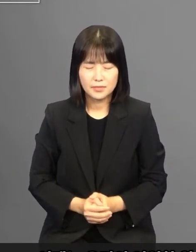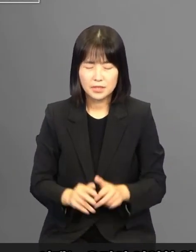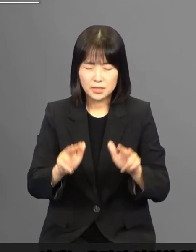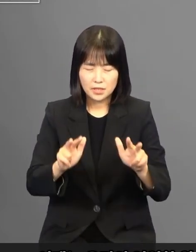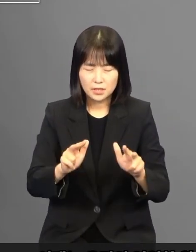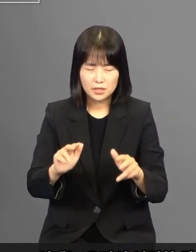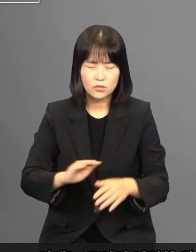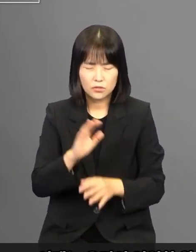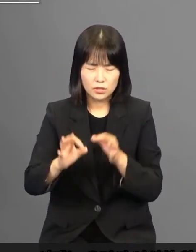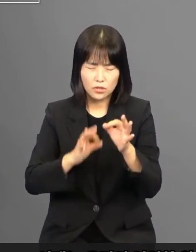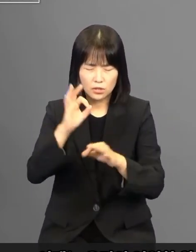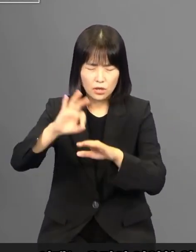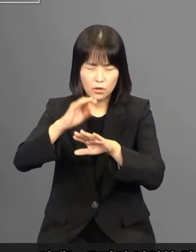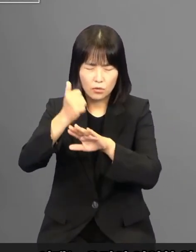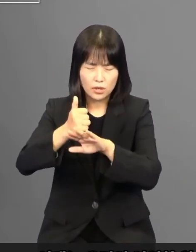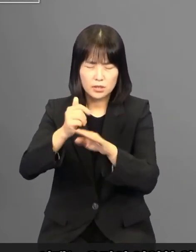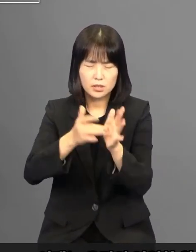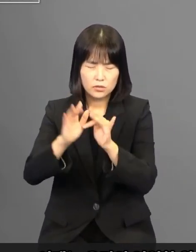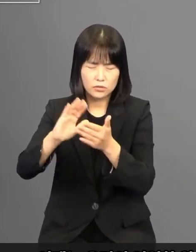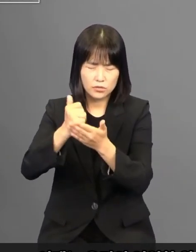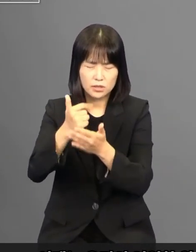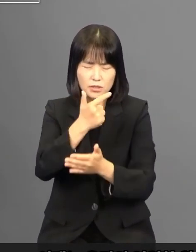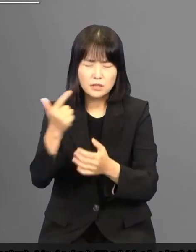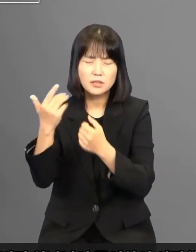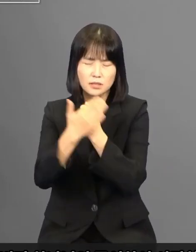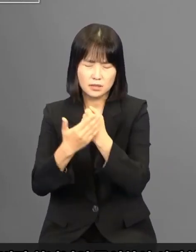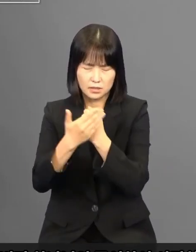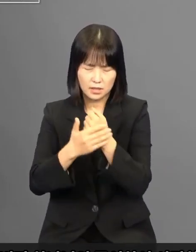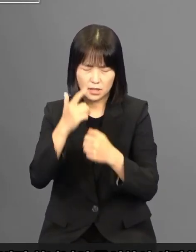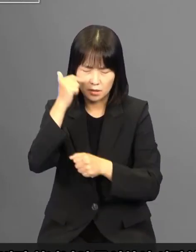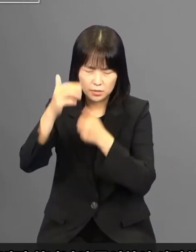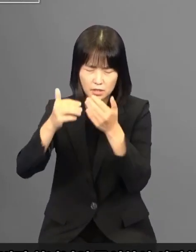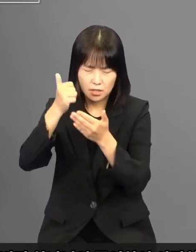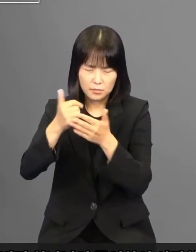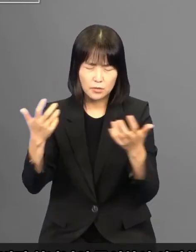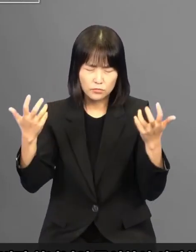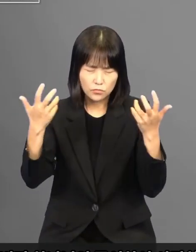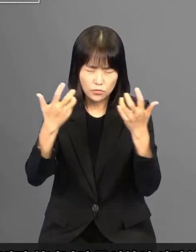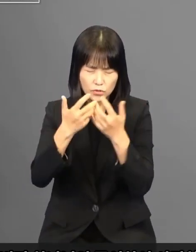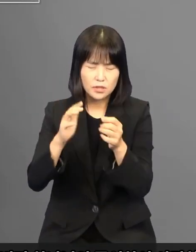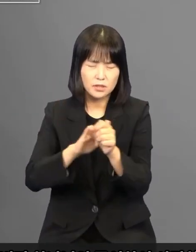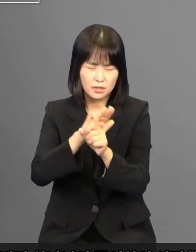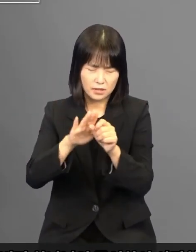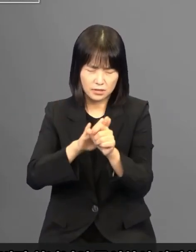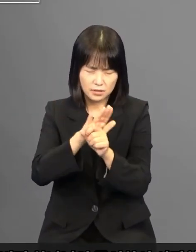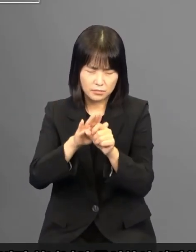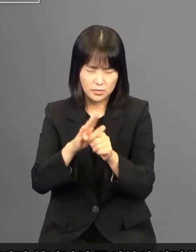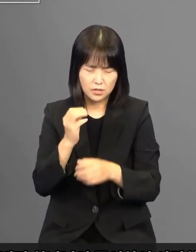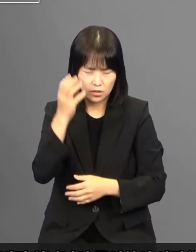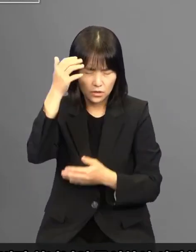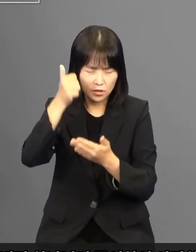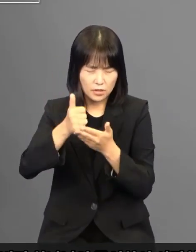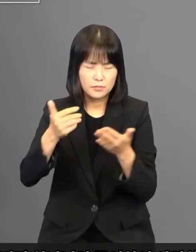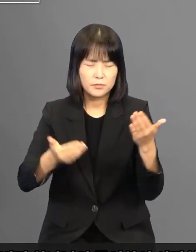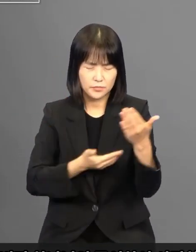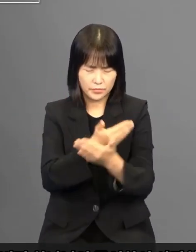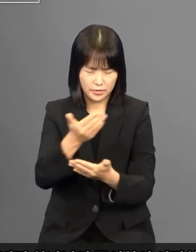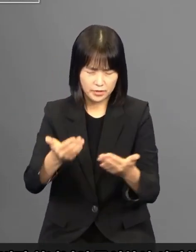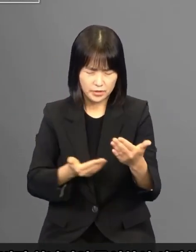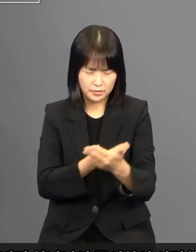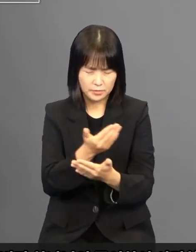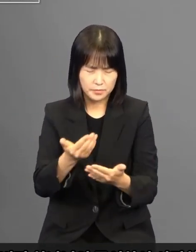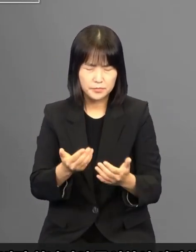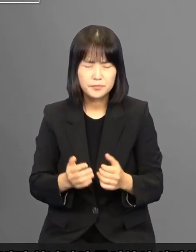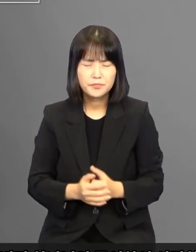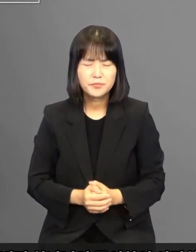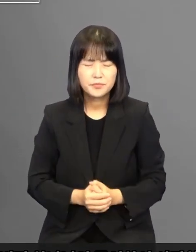이제는 우리의 영원한 왕 되신 예수 그리스도의 크신 은혜와 아버지 하나님의 풍성하신 사랑하심과 성령님의 가망 없는 교통